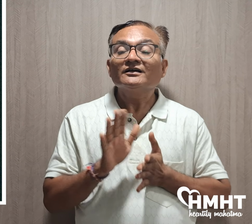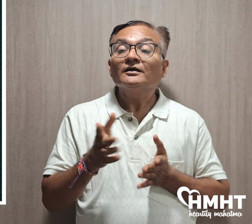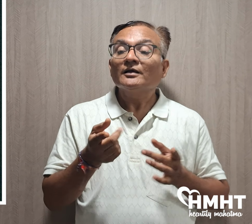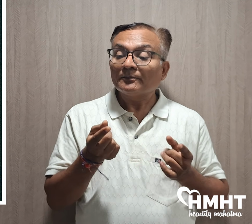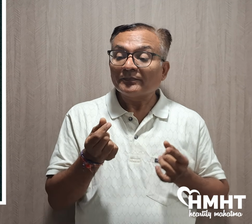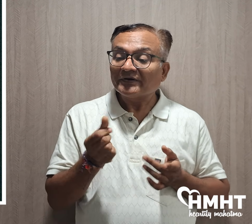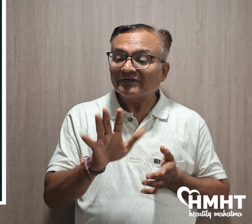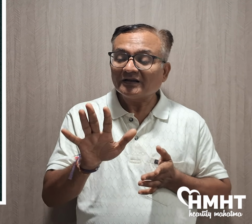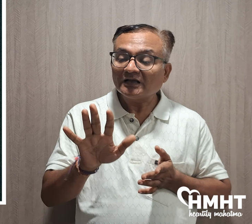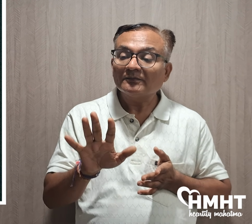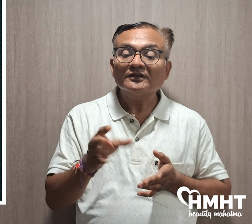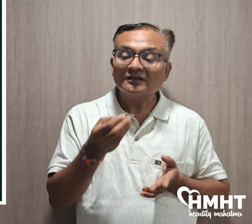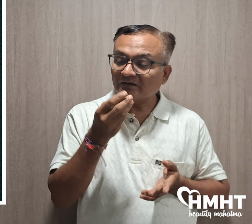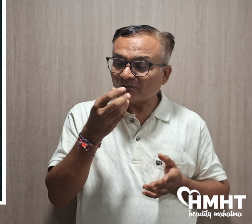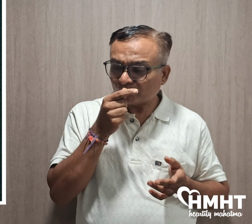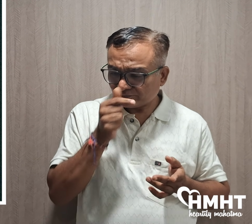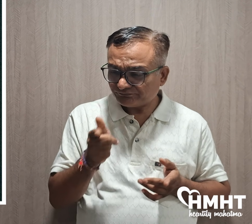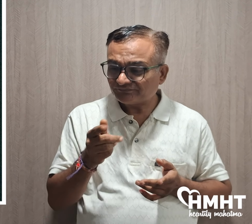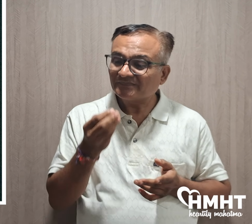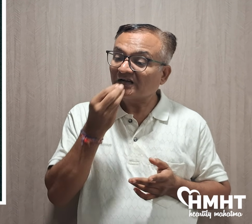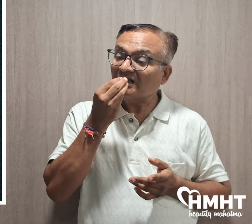ના આપો, પણ એને કંઈ ખાવાની વસ્તુ આપો,